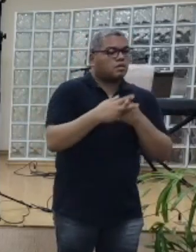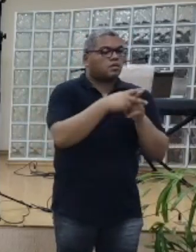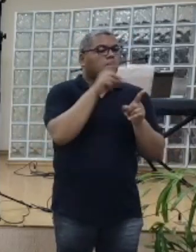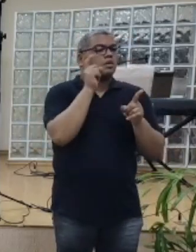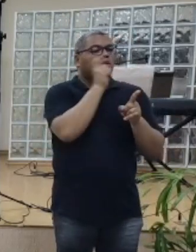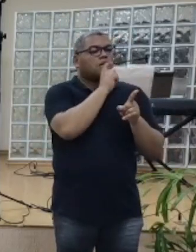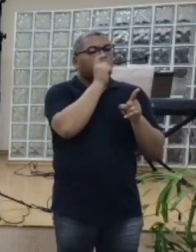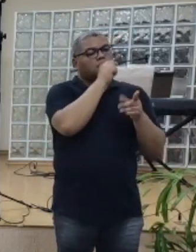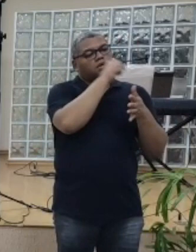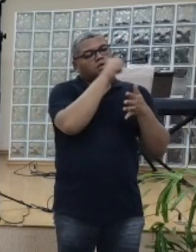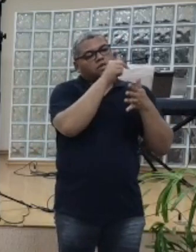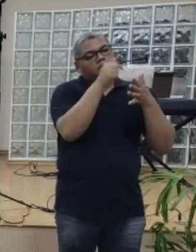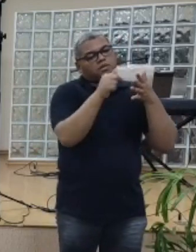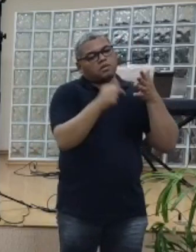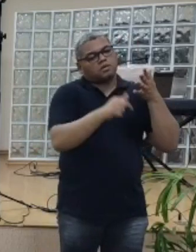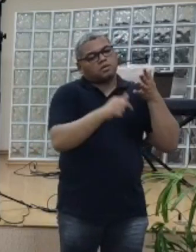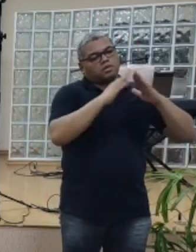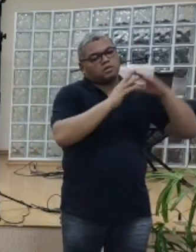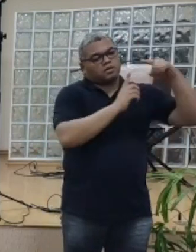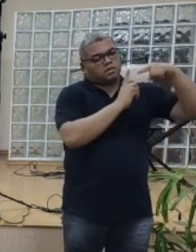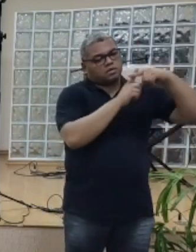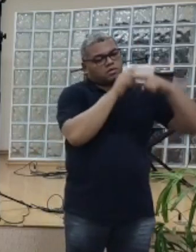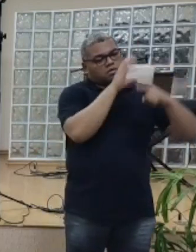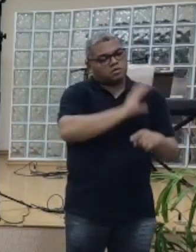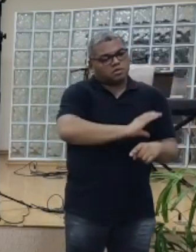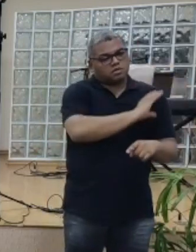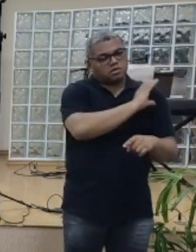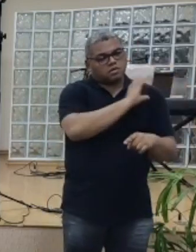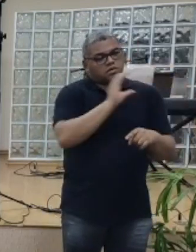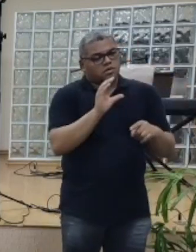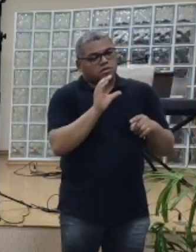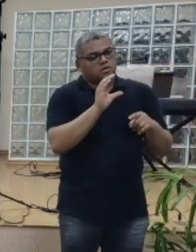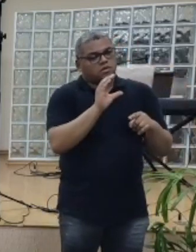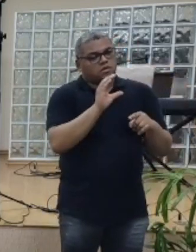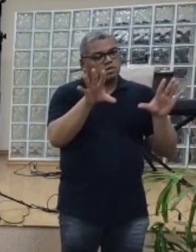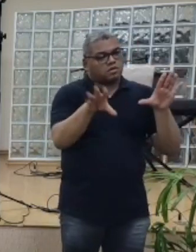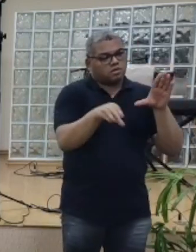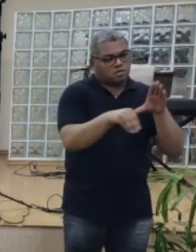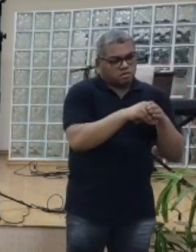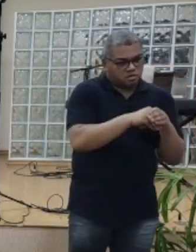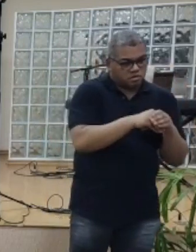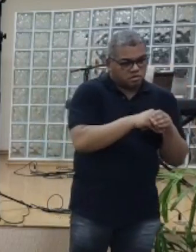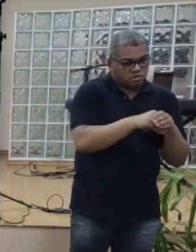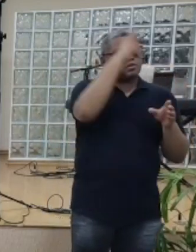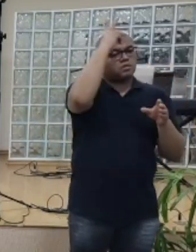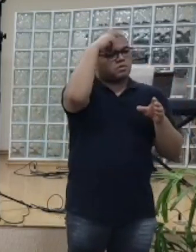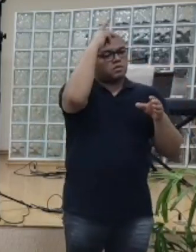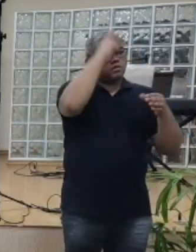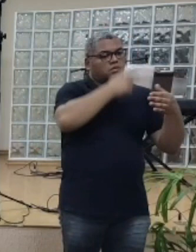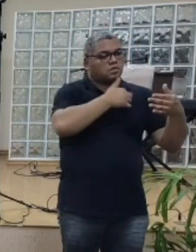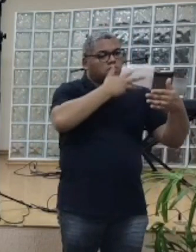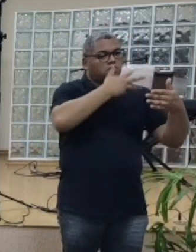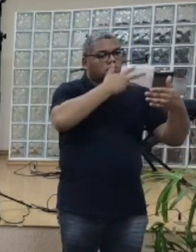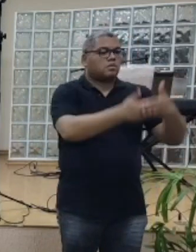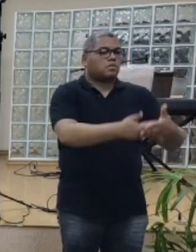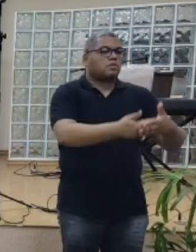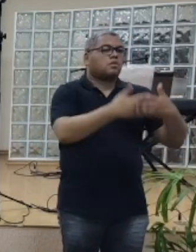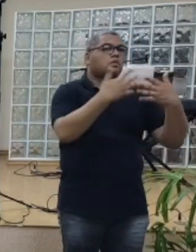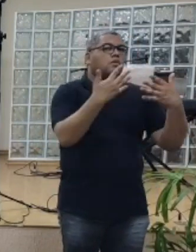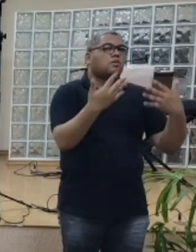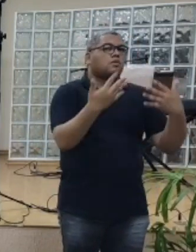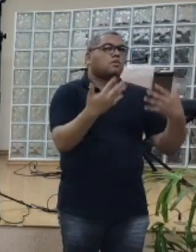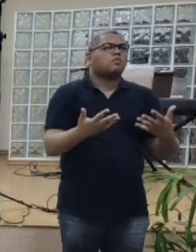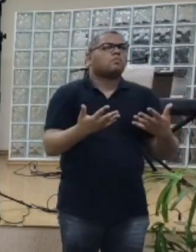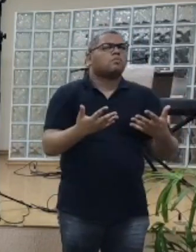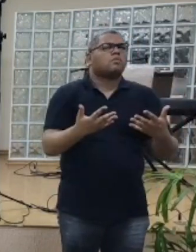quais a igreja havia entrado na sua história. E tendo esta leveza, então, de sentir-se salvo